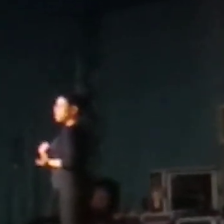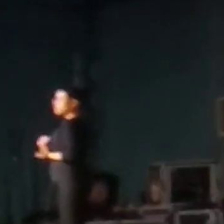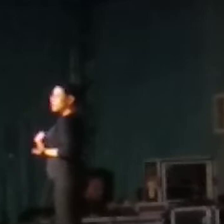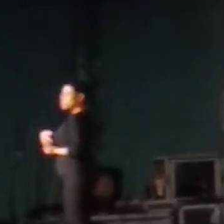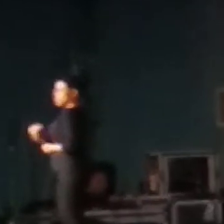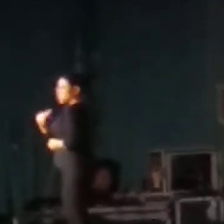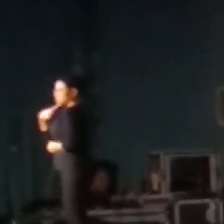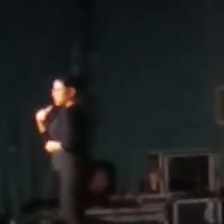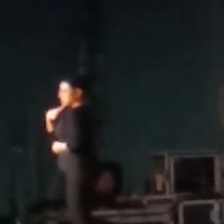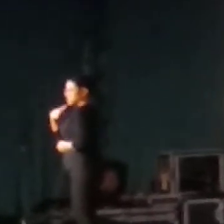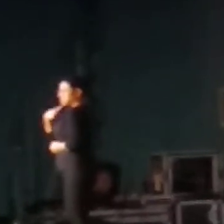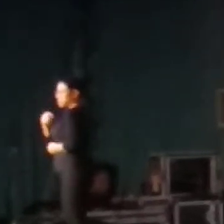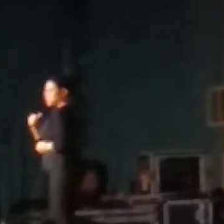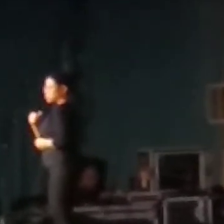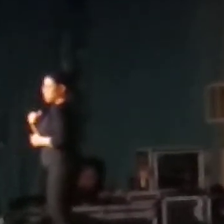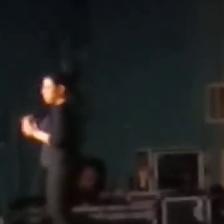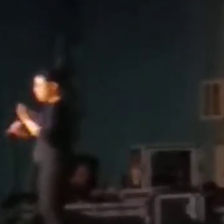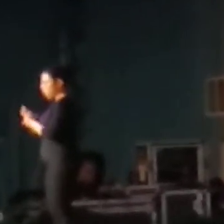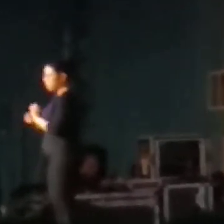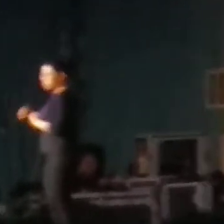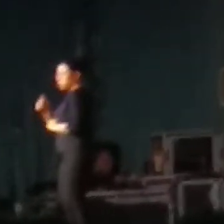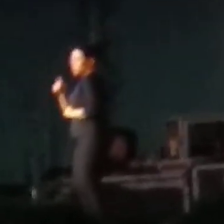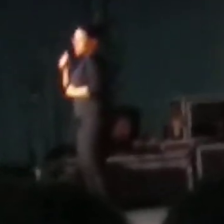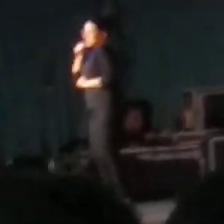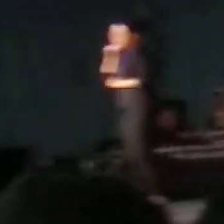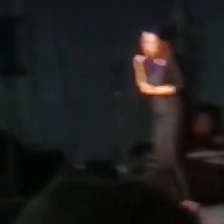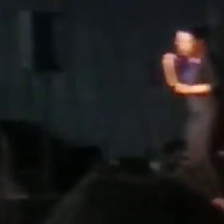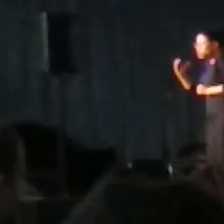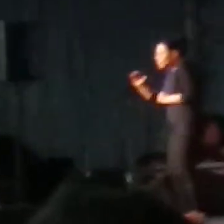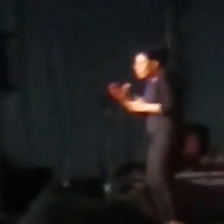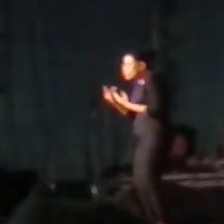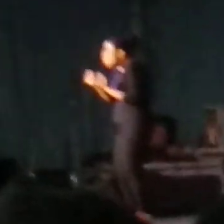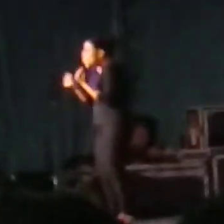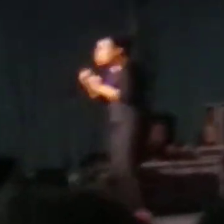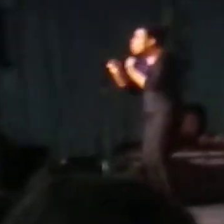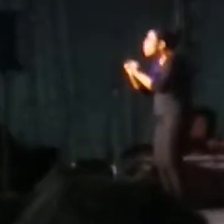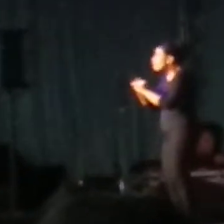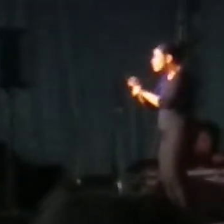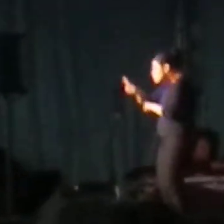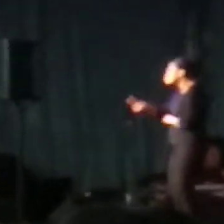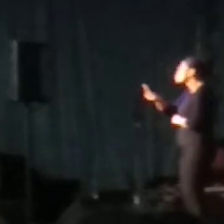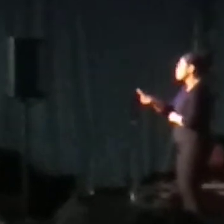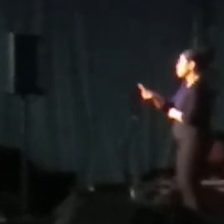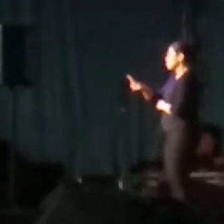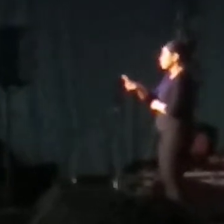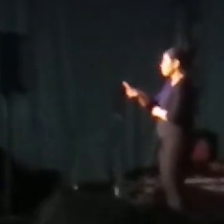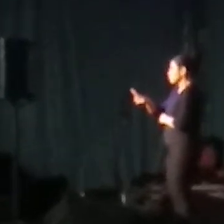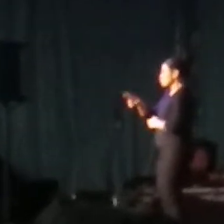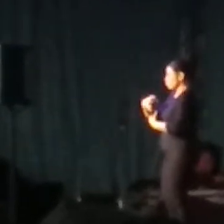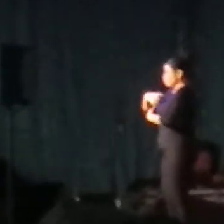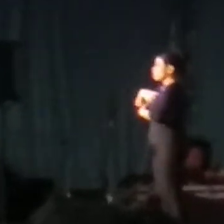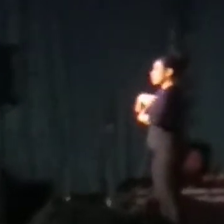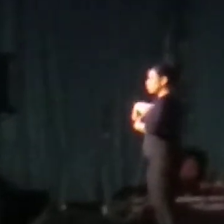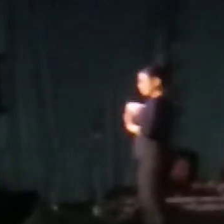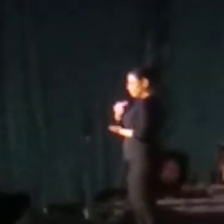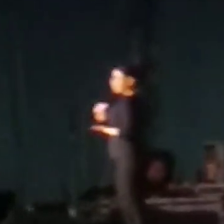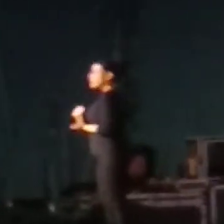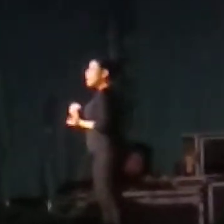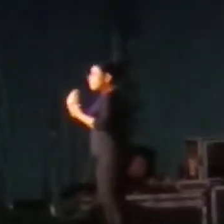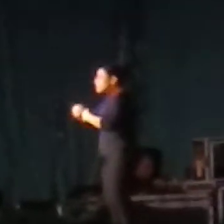de conhecimento científico? O que você usa ali, né? Você tem alguns que você tem